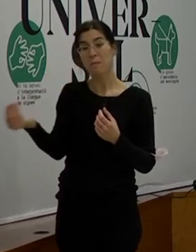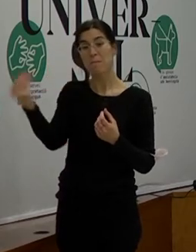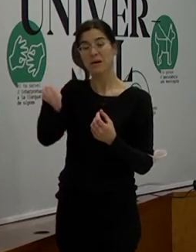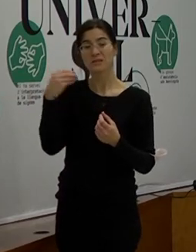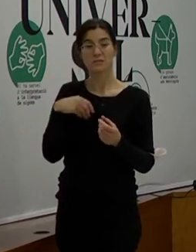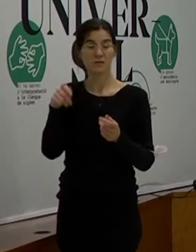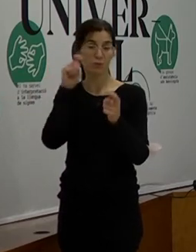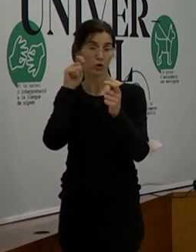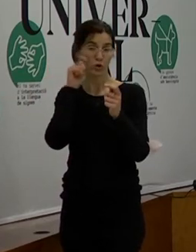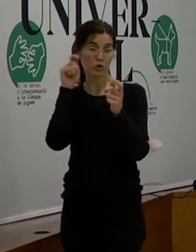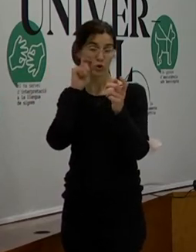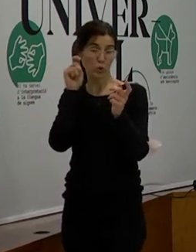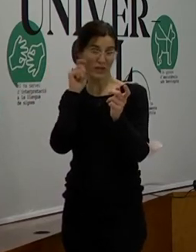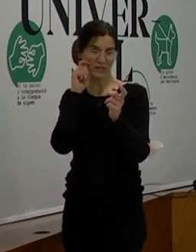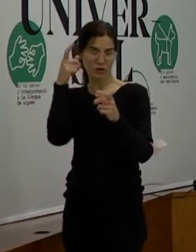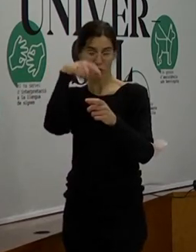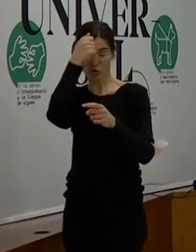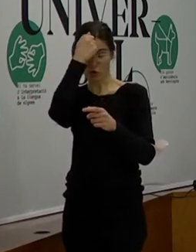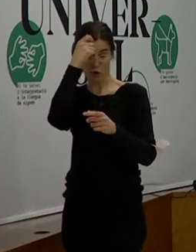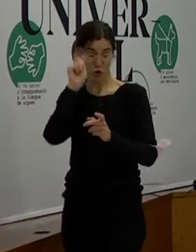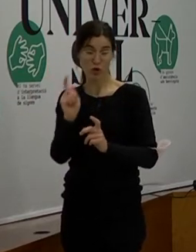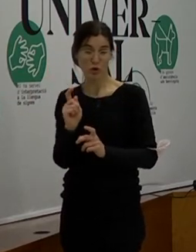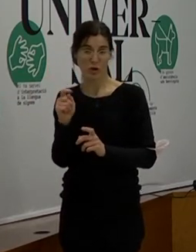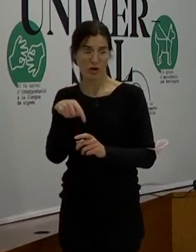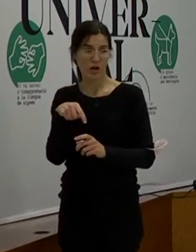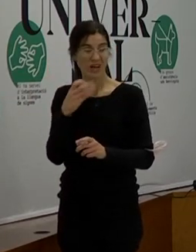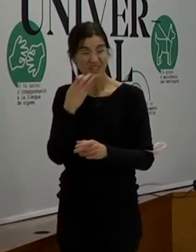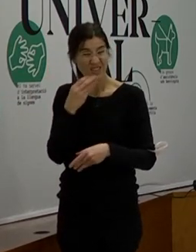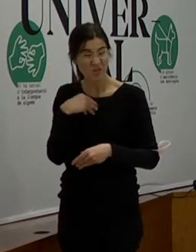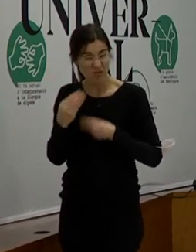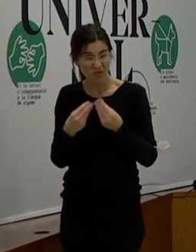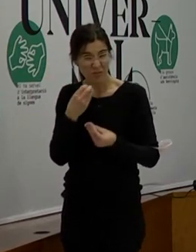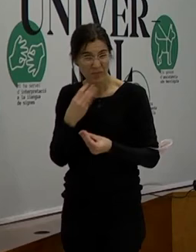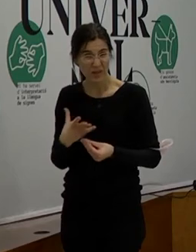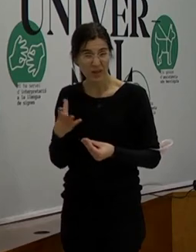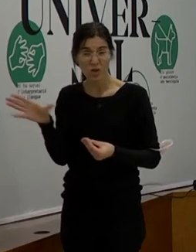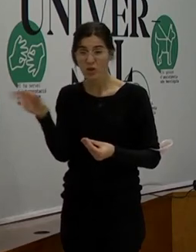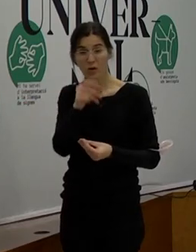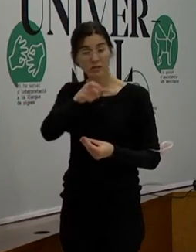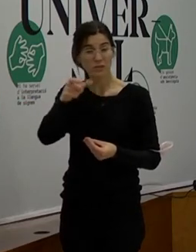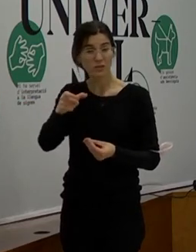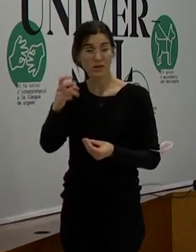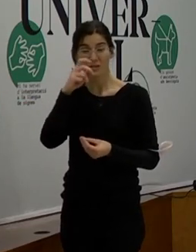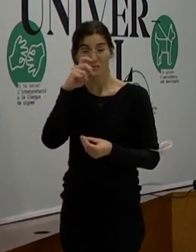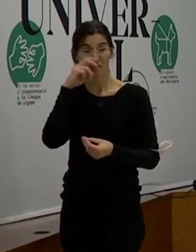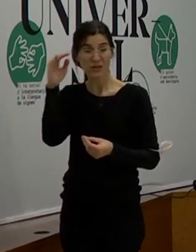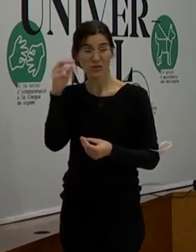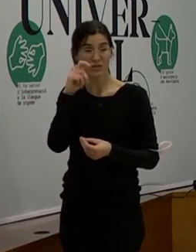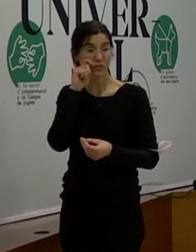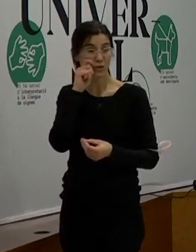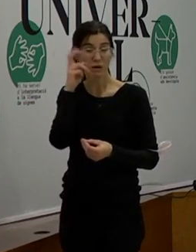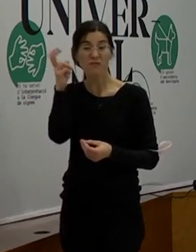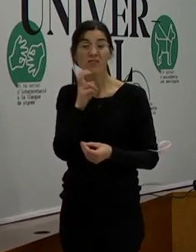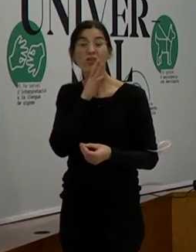no som tontos, aquí si ho fem bé, tota la gent gran de turisme vindrà aquí, eh? Què et